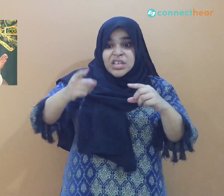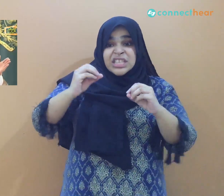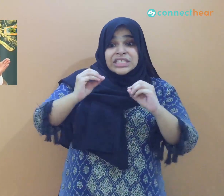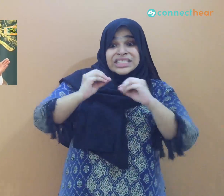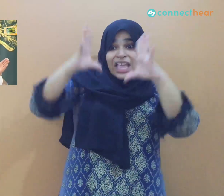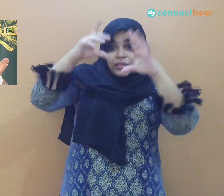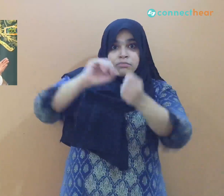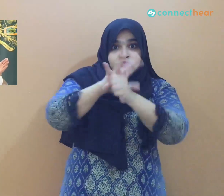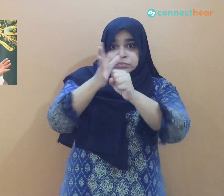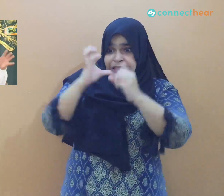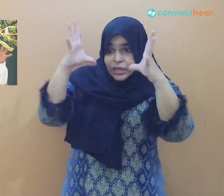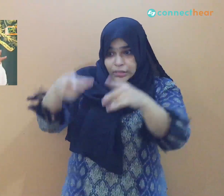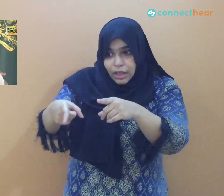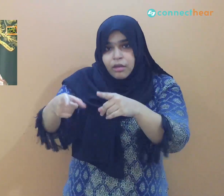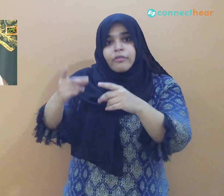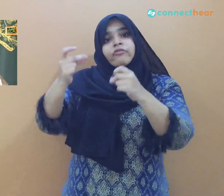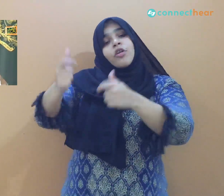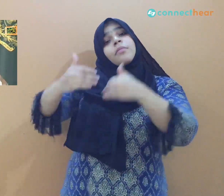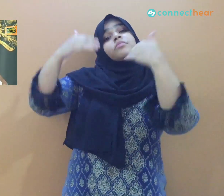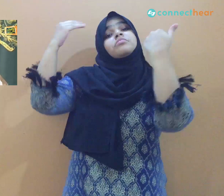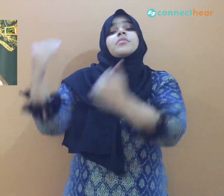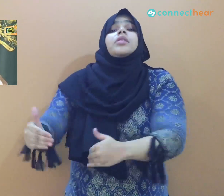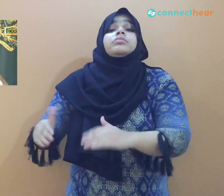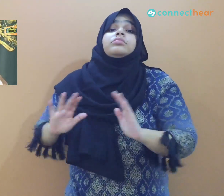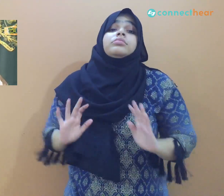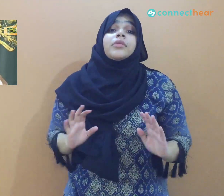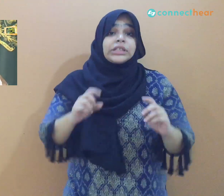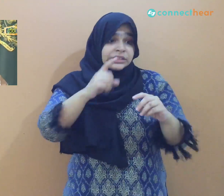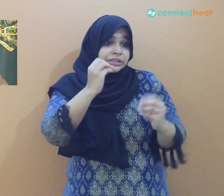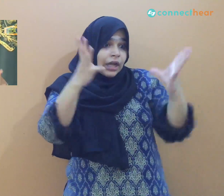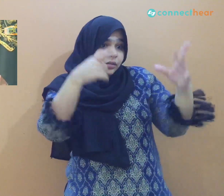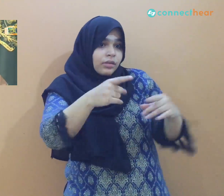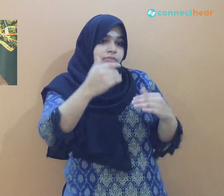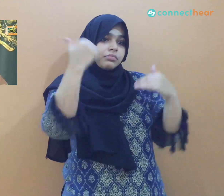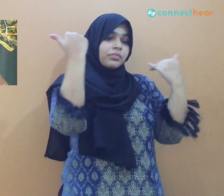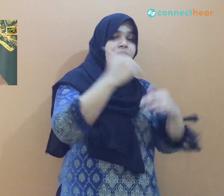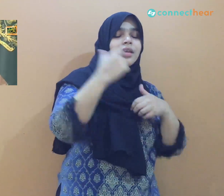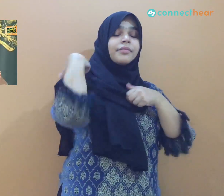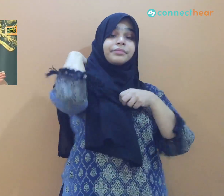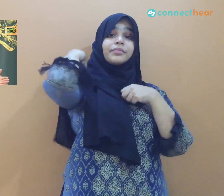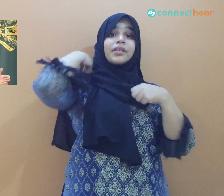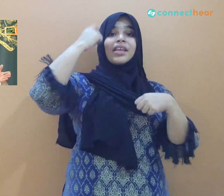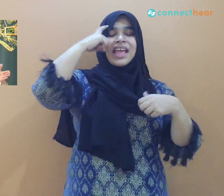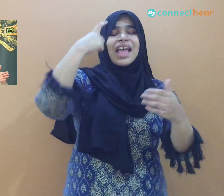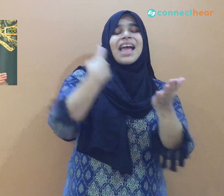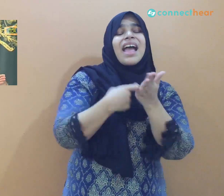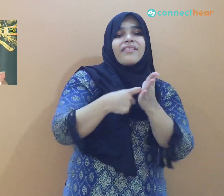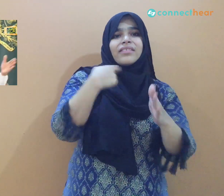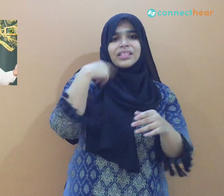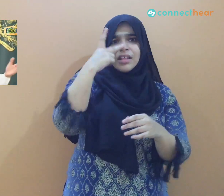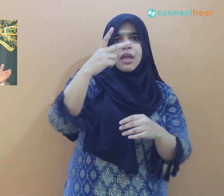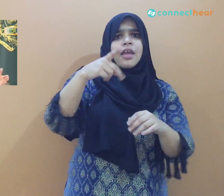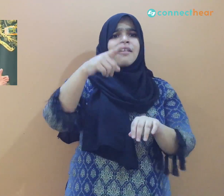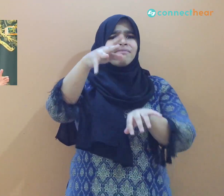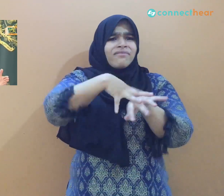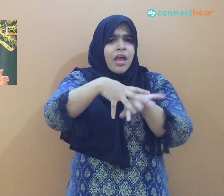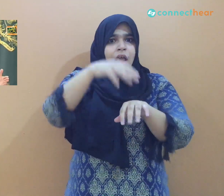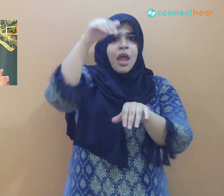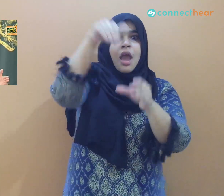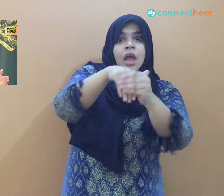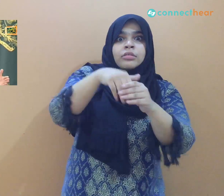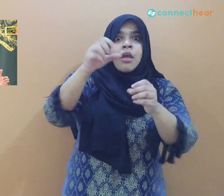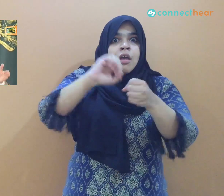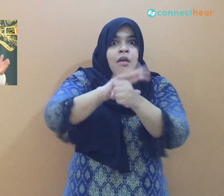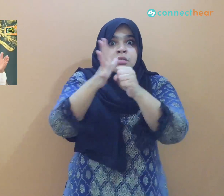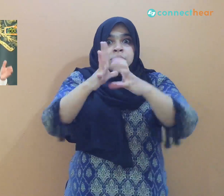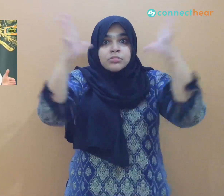میں کیسز بڑھتے ہیں ہمیں پھر سے ان کو لاک ڈاؤن کرنا پڑے. اگر ہم نے مثلاً دیکھا کہ کہیں فیکٹری کے اندر کیسز بڑھ گئے ایک